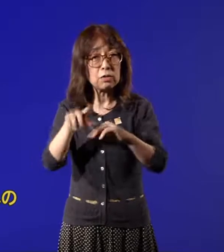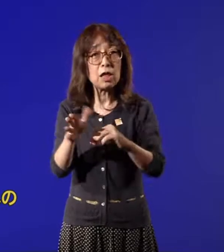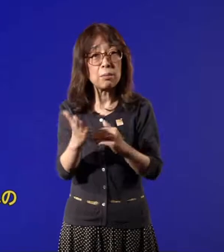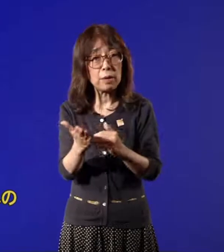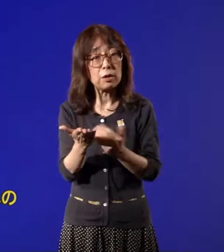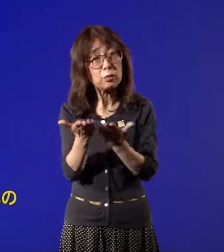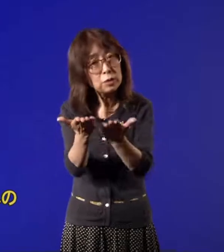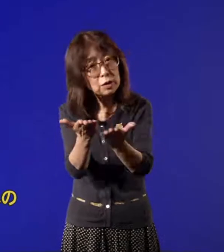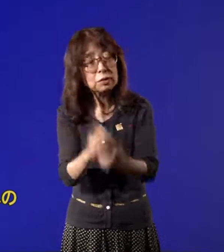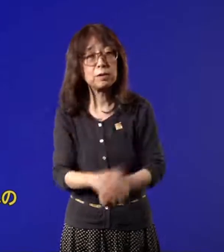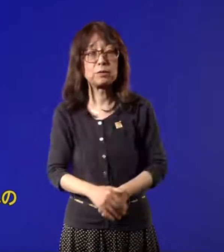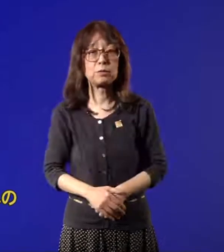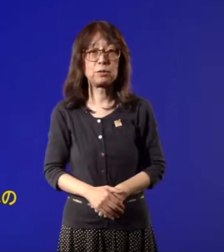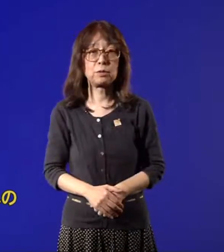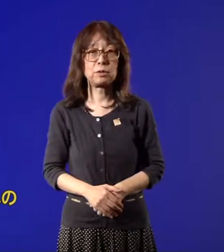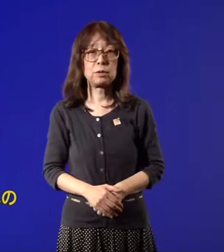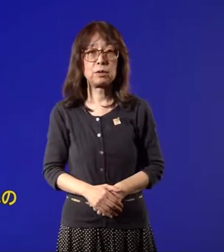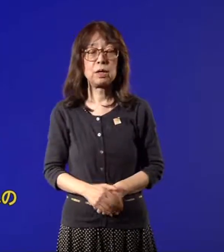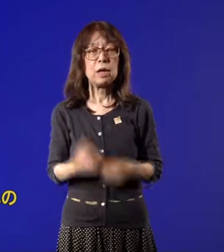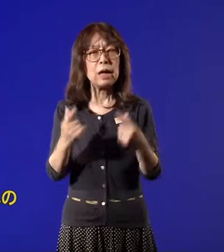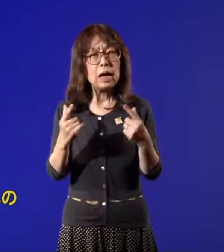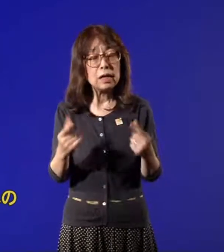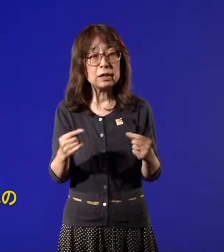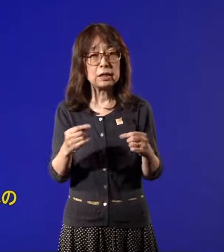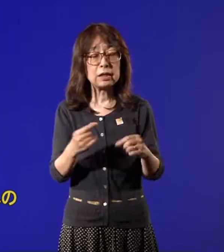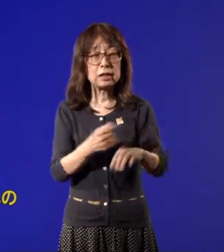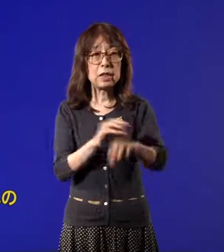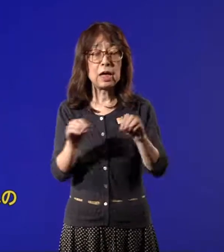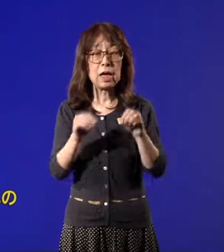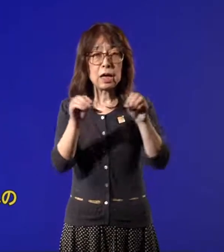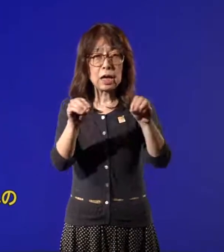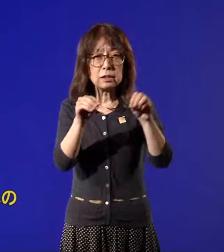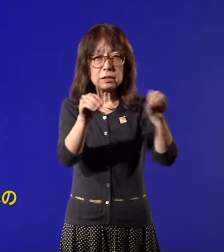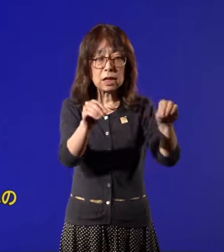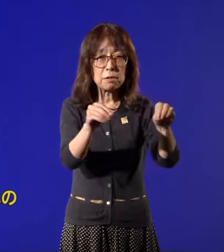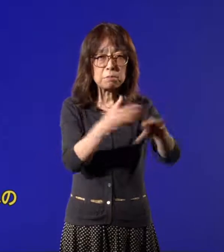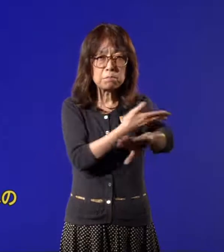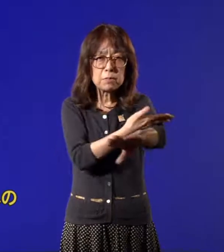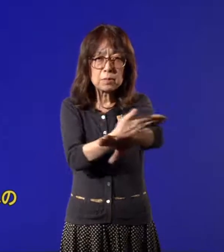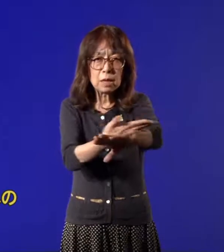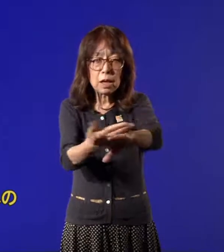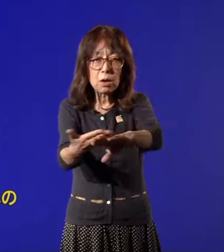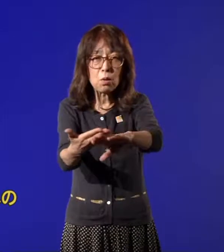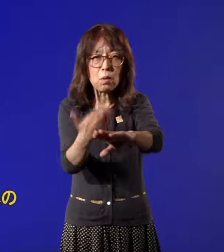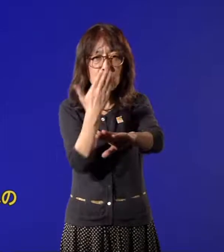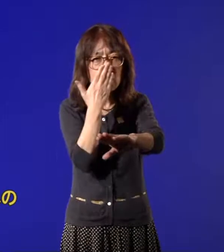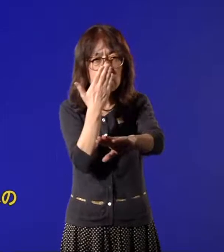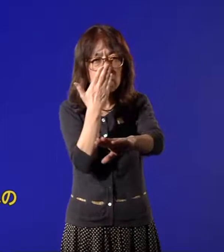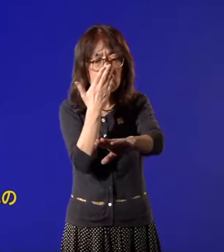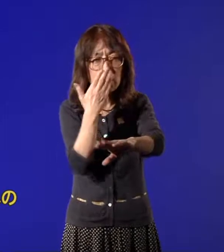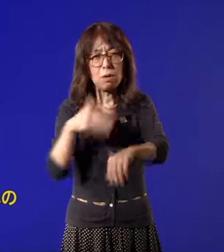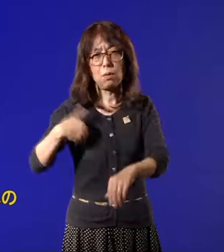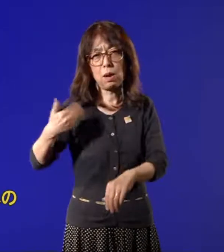。 はい、やはり感染経路が不明の方が増えてきますと、